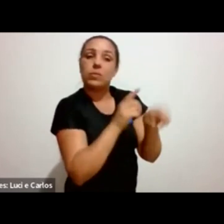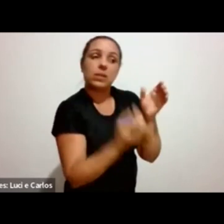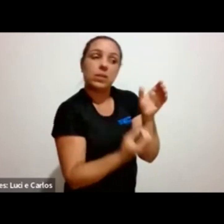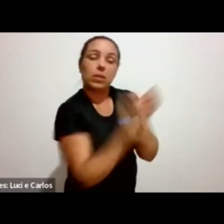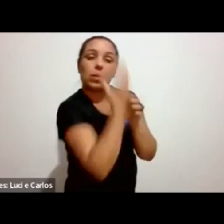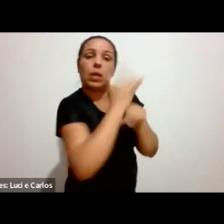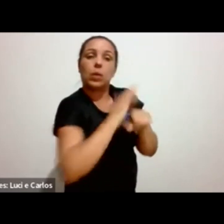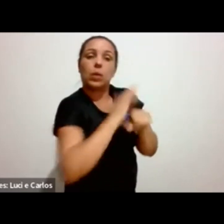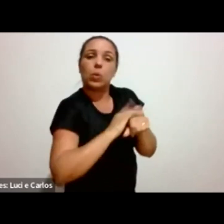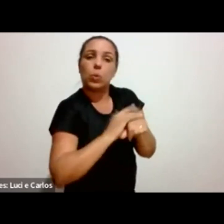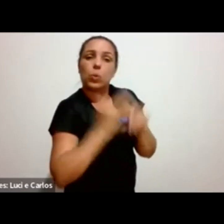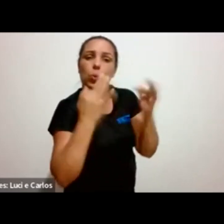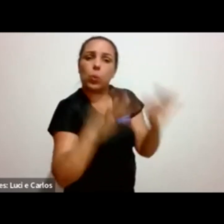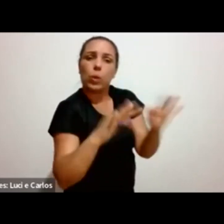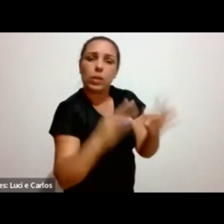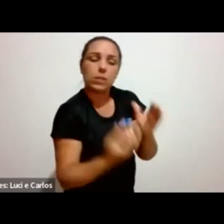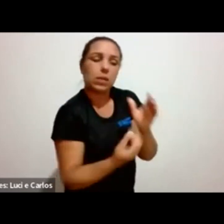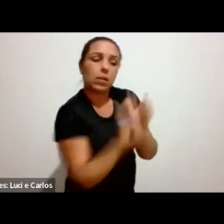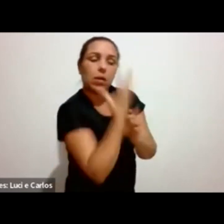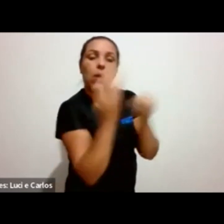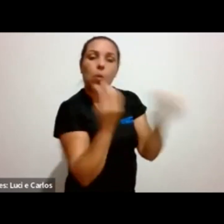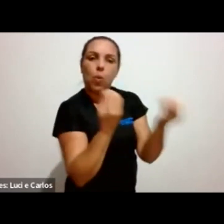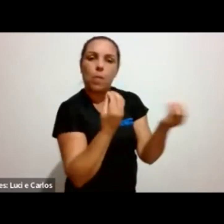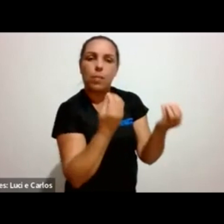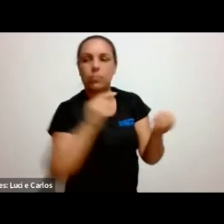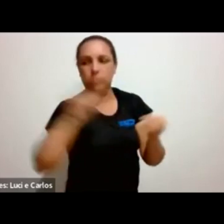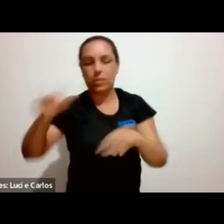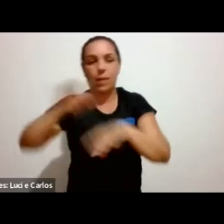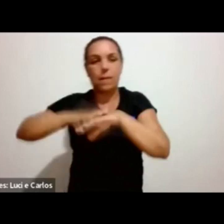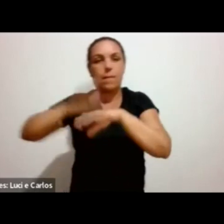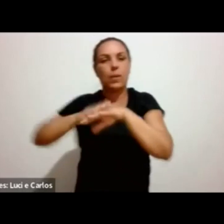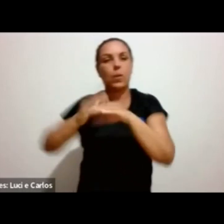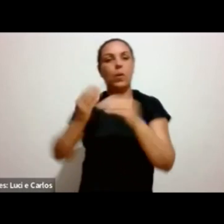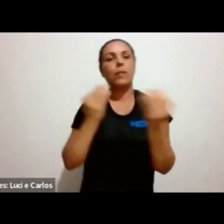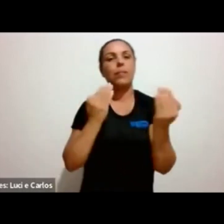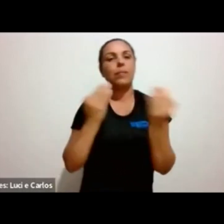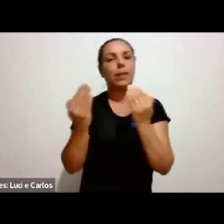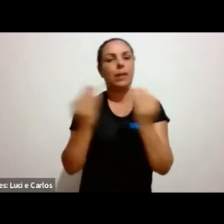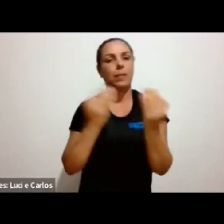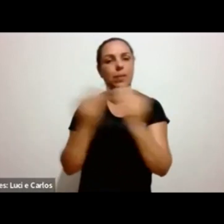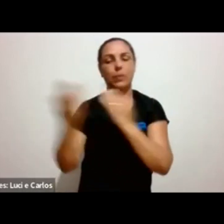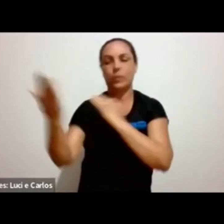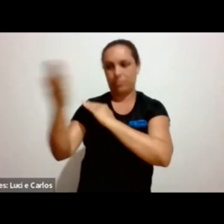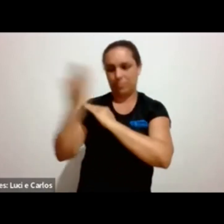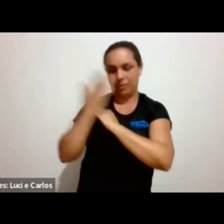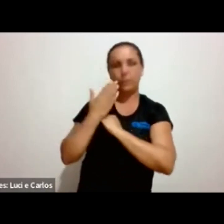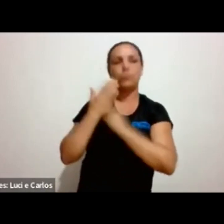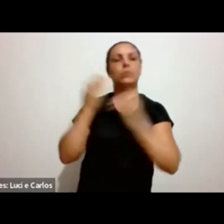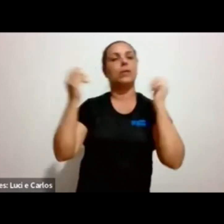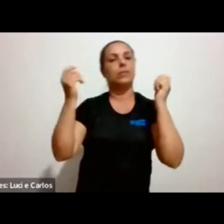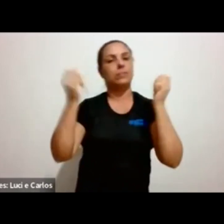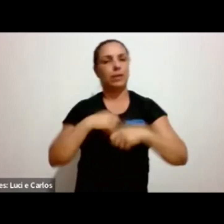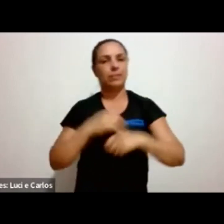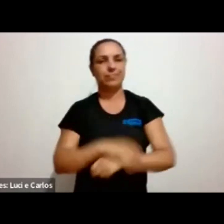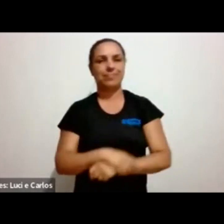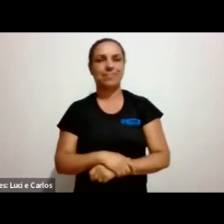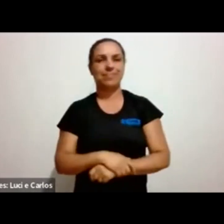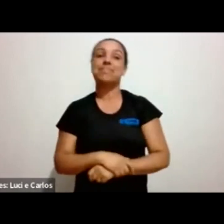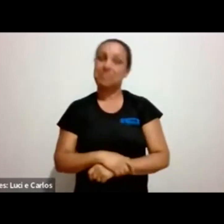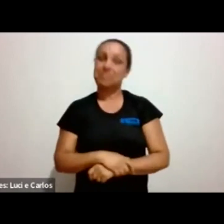cura. Olha aqui, que legal. Então, quando você mostra o caminho da cura, você está dando